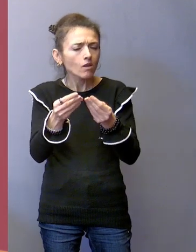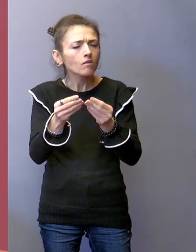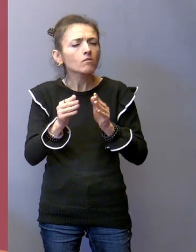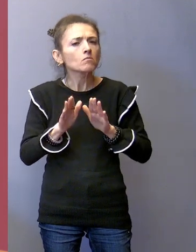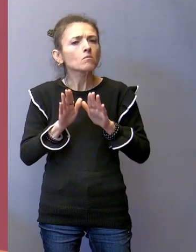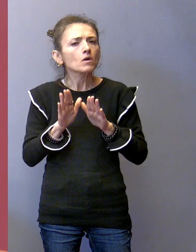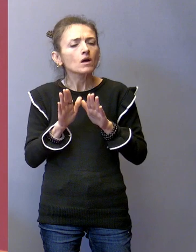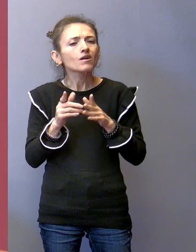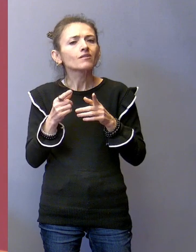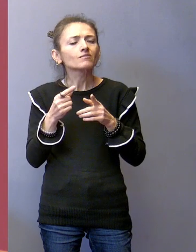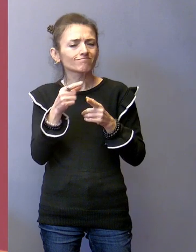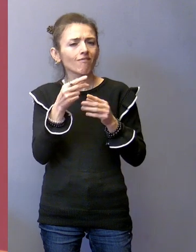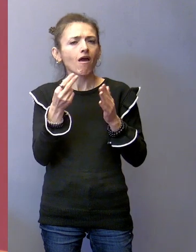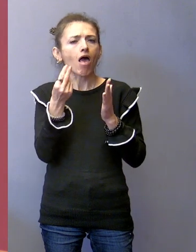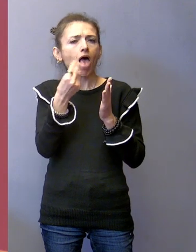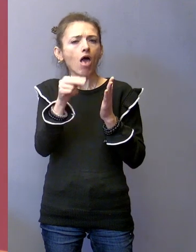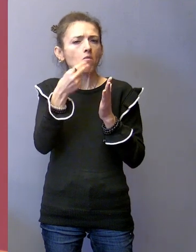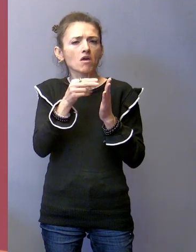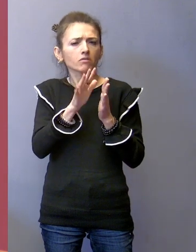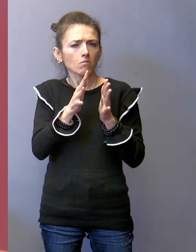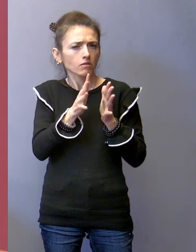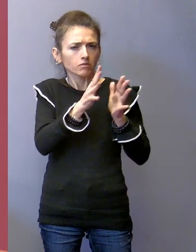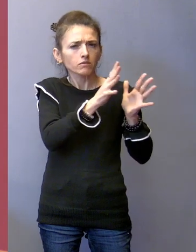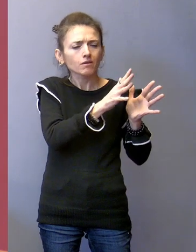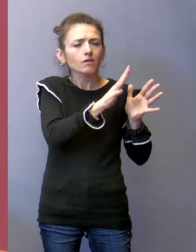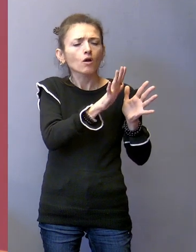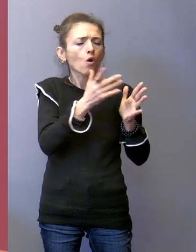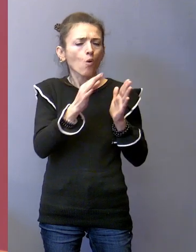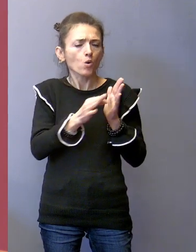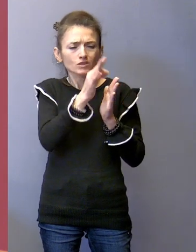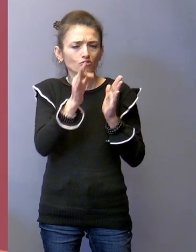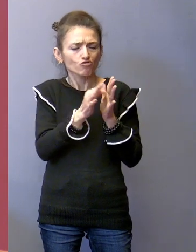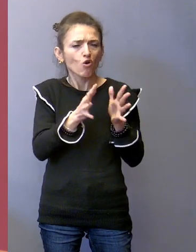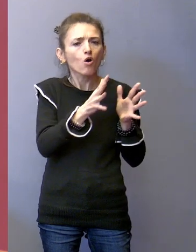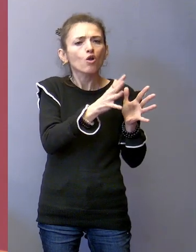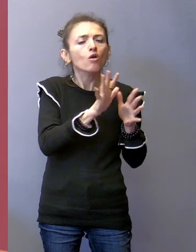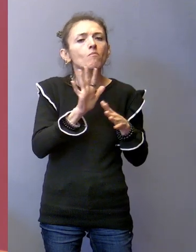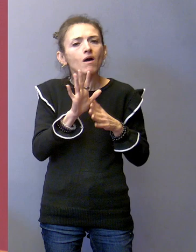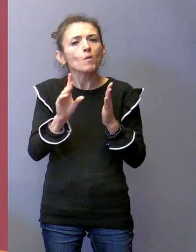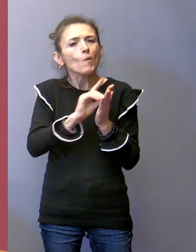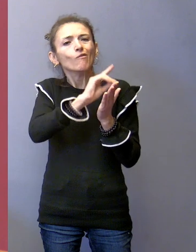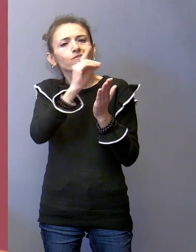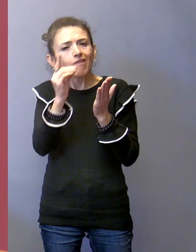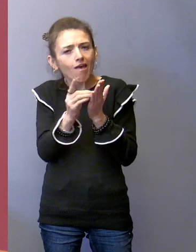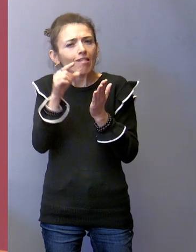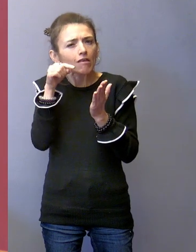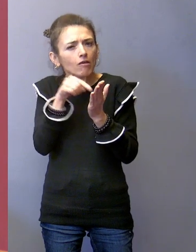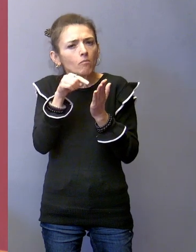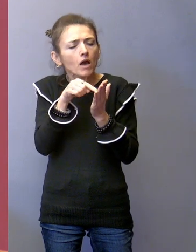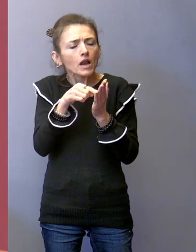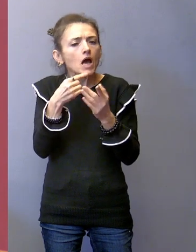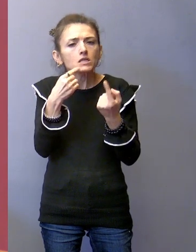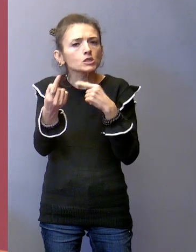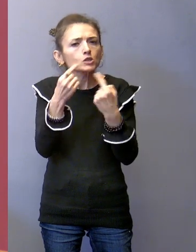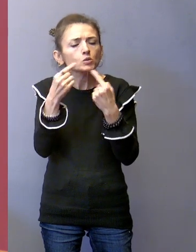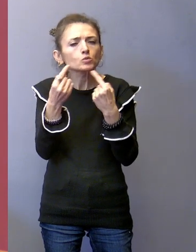non tanto sugli emendamenti ma ho sugli ordini del giorno ma proprio sulla delibera perché dovrei